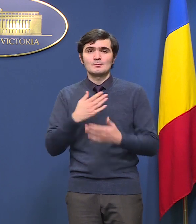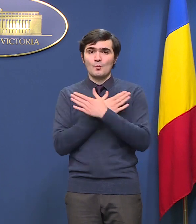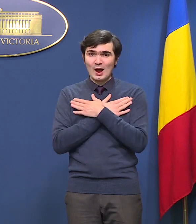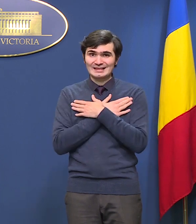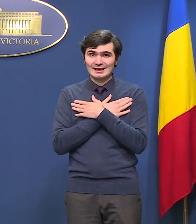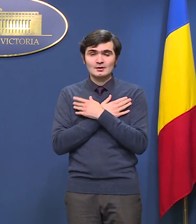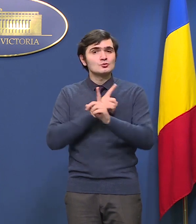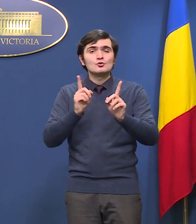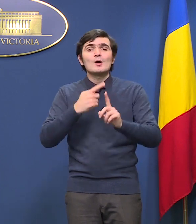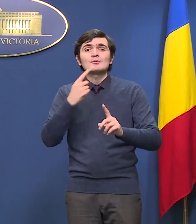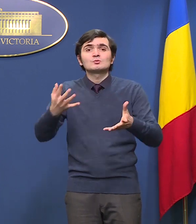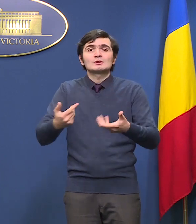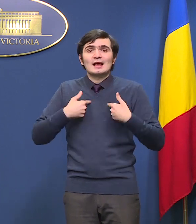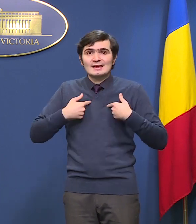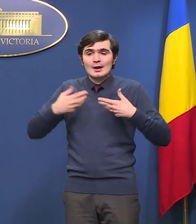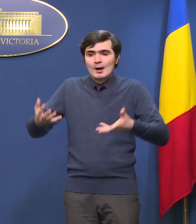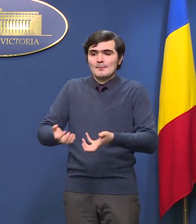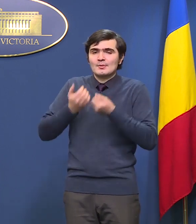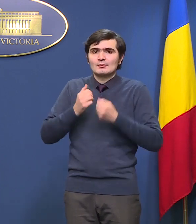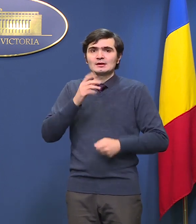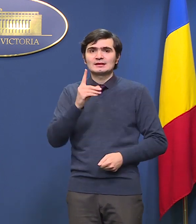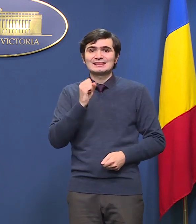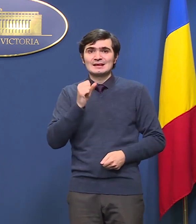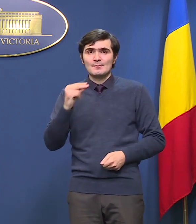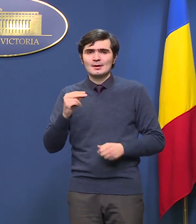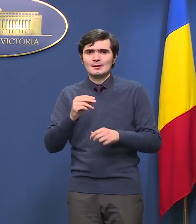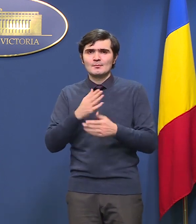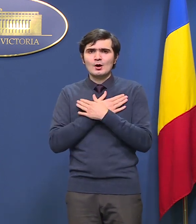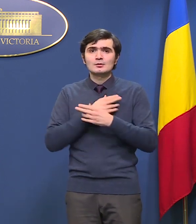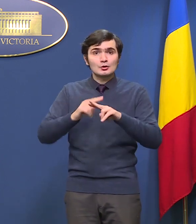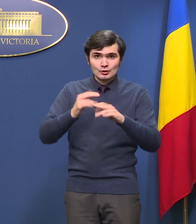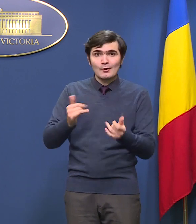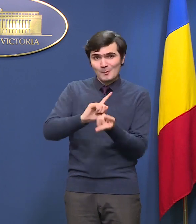clinică. Am preluat DSP-urile în moarte clinică. Cât de repede? Cum s-au schimbat așa de repede?